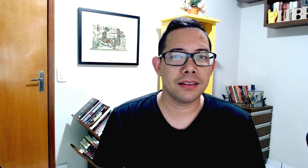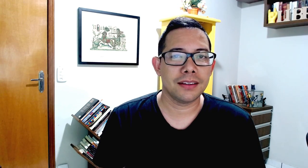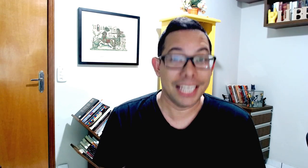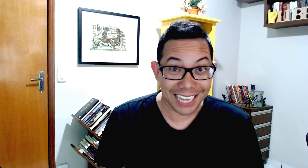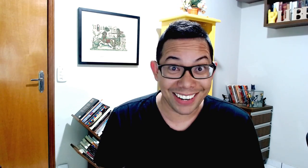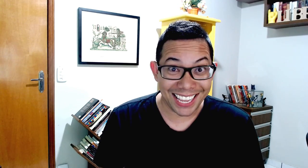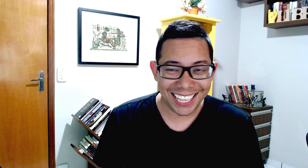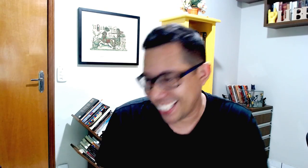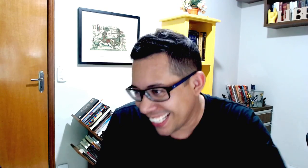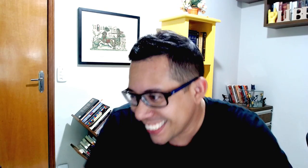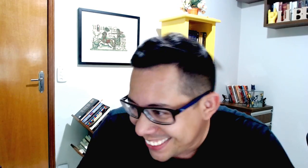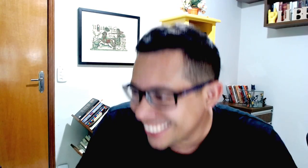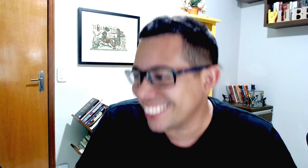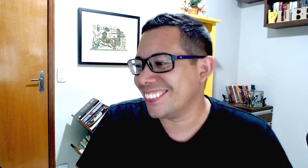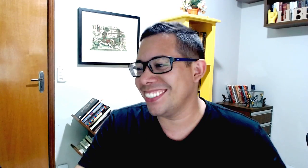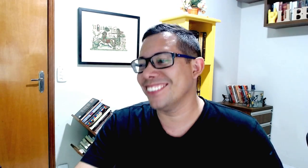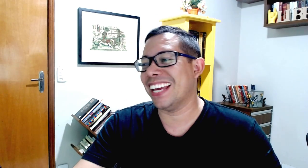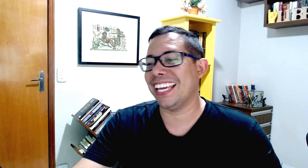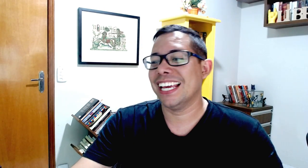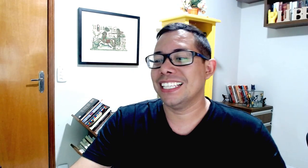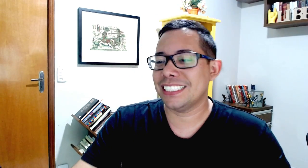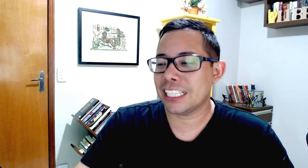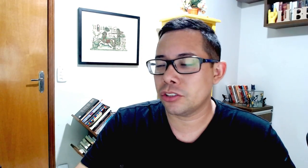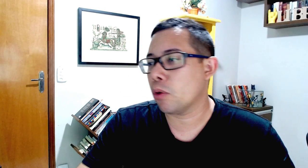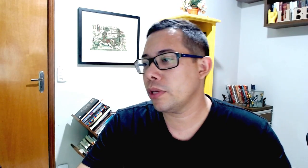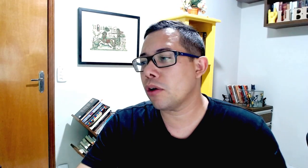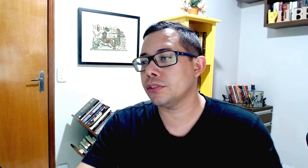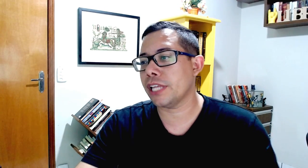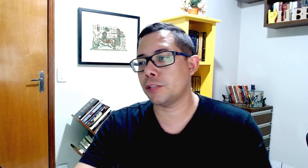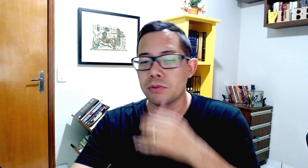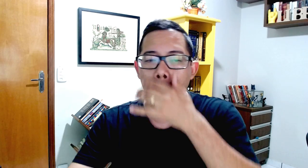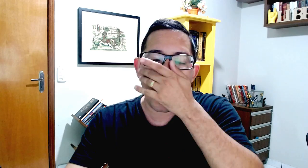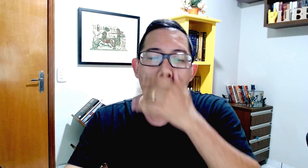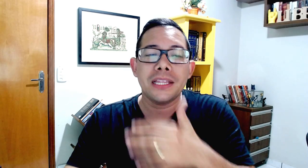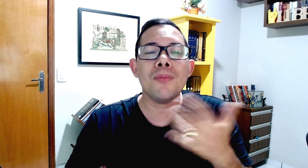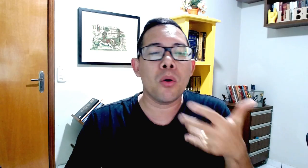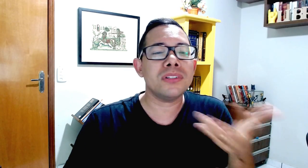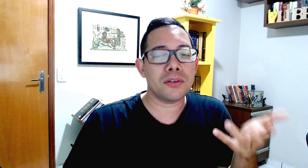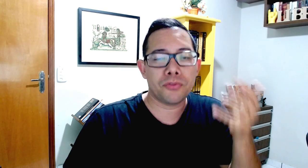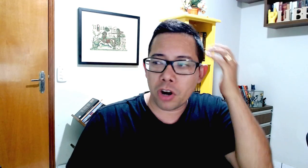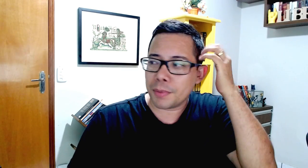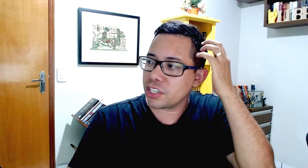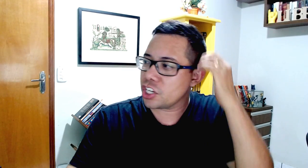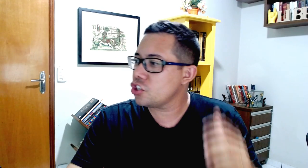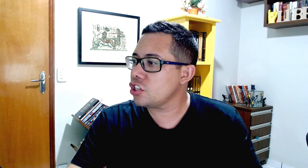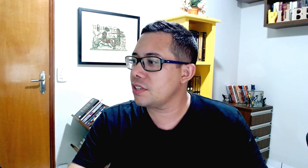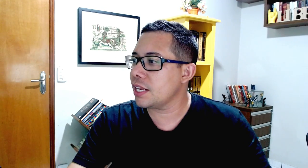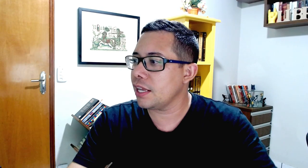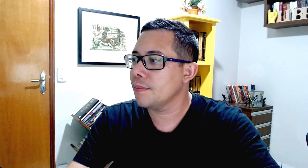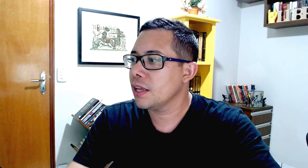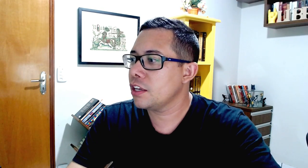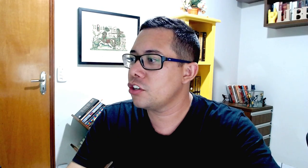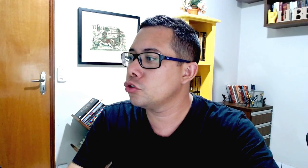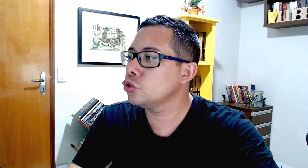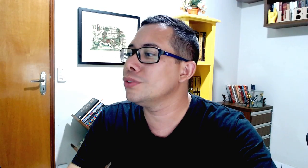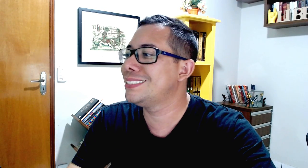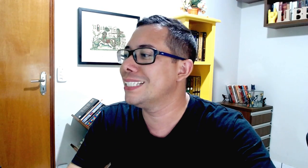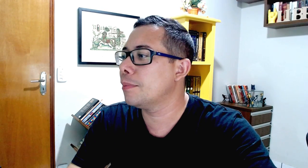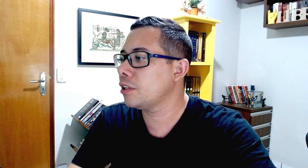Fala galera Isto é muito bem quem tá achando o quê que acontece pessoal tem uma outra forma da gente dizer aí que Jesus nos ama